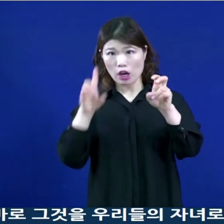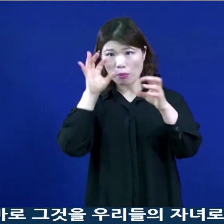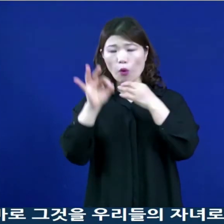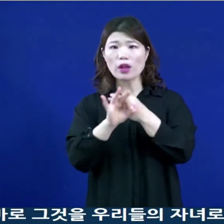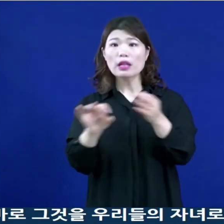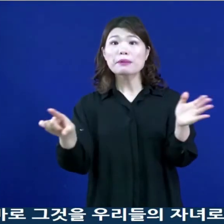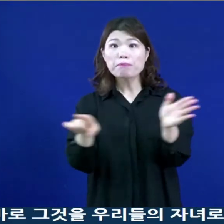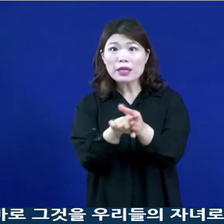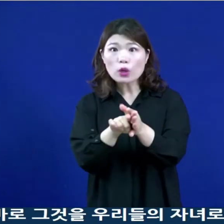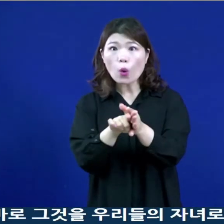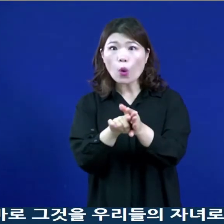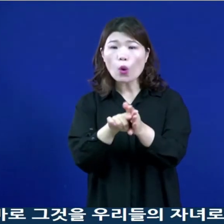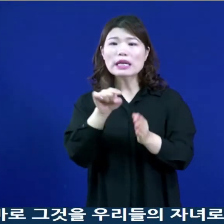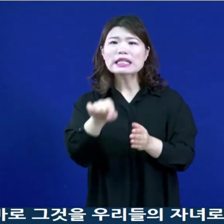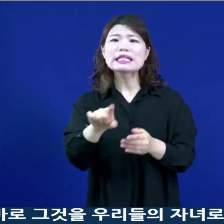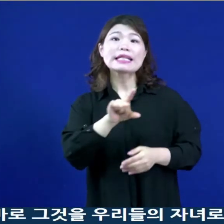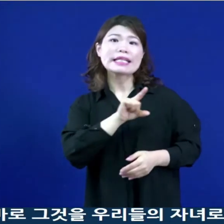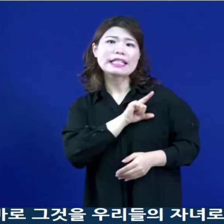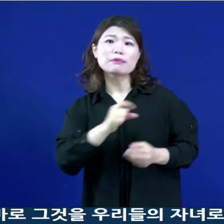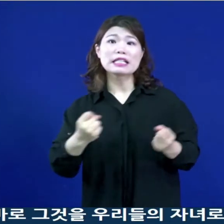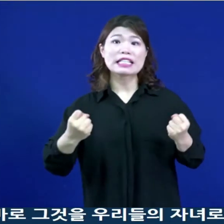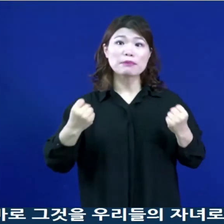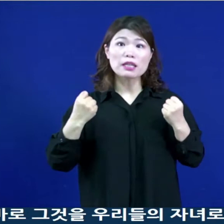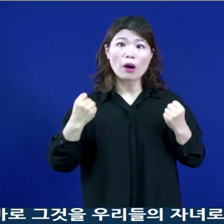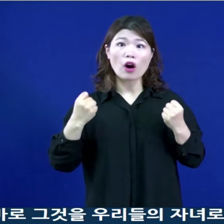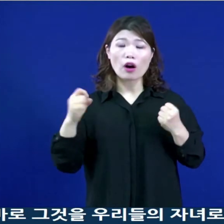믿고 그 이름을 힘입어 무엇을?